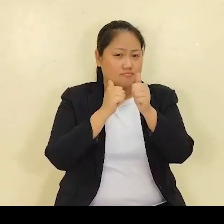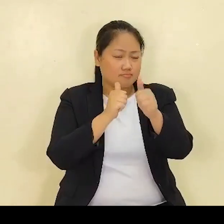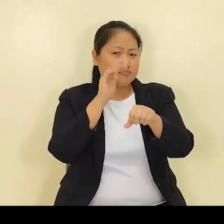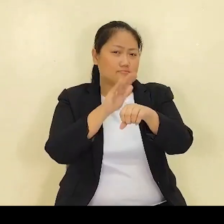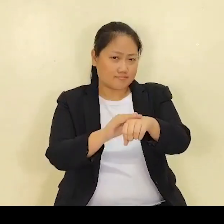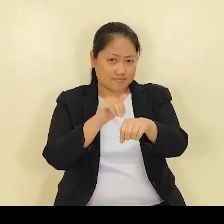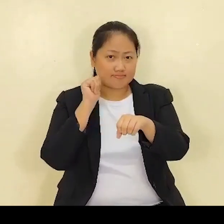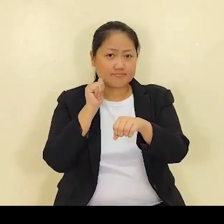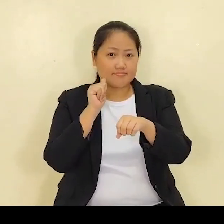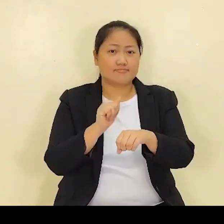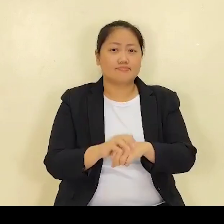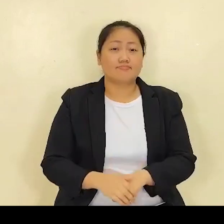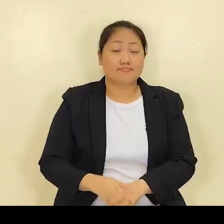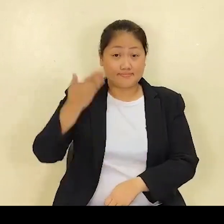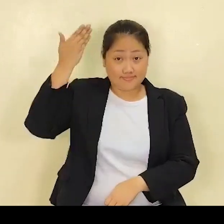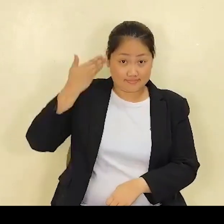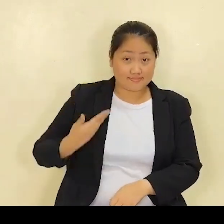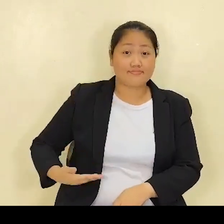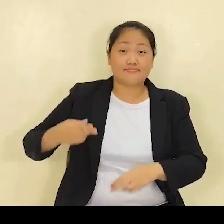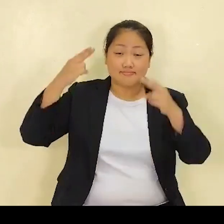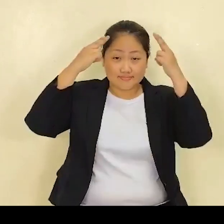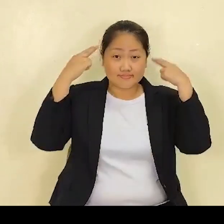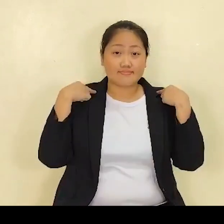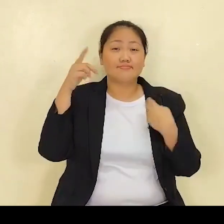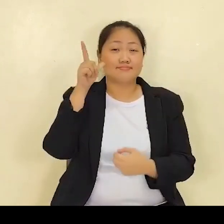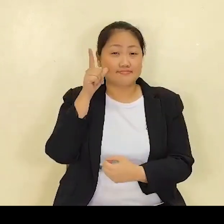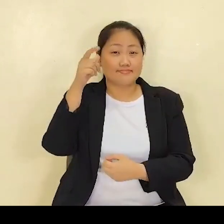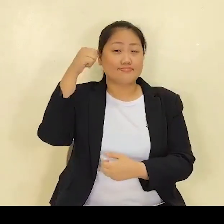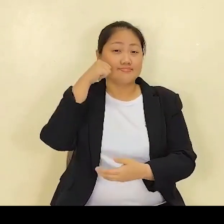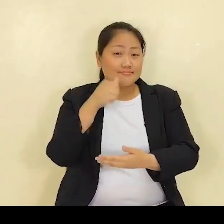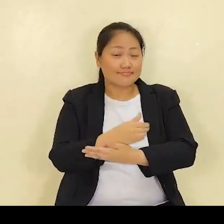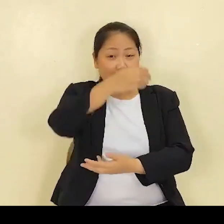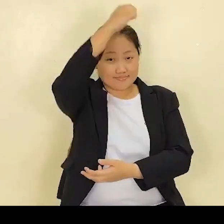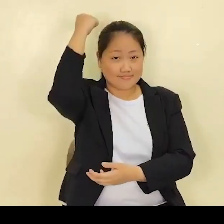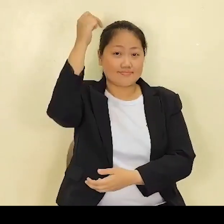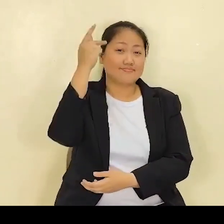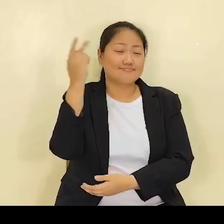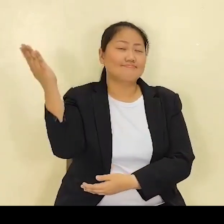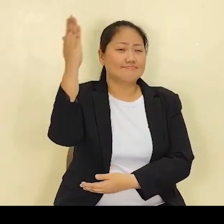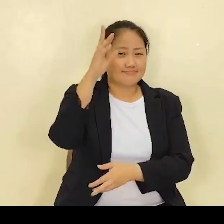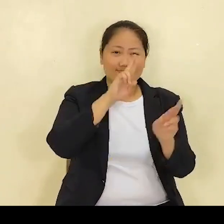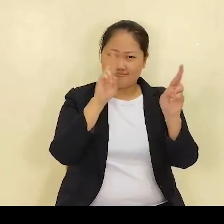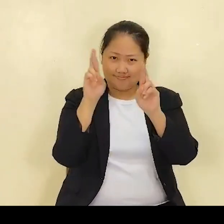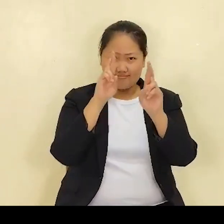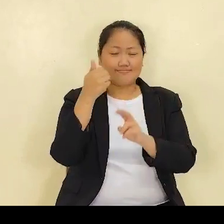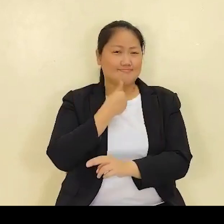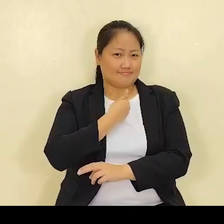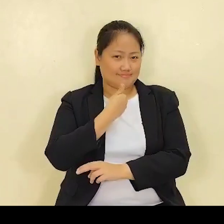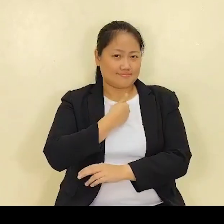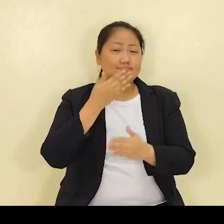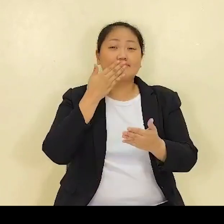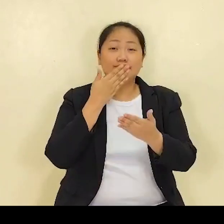makatugon tayo sa panawagang ito. Ako ay Sister Lines ng Daughters of St. Paul na nag-aanyayang ihanda na ang